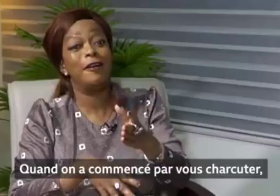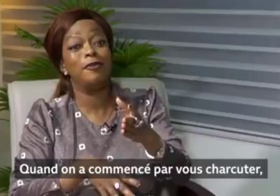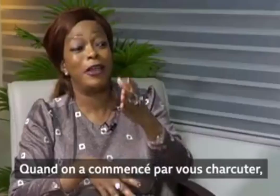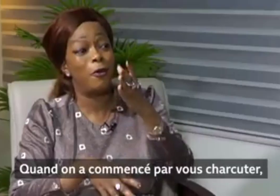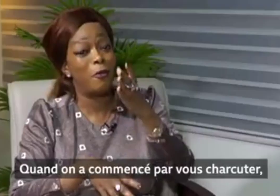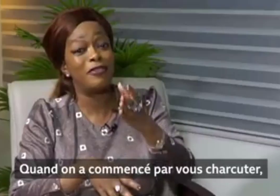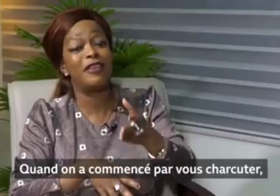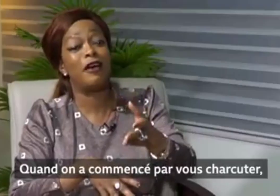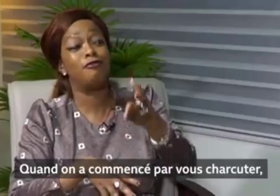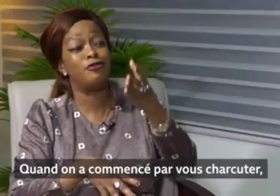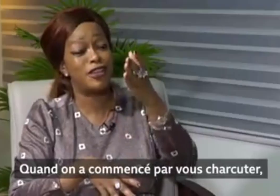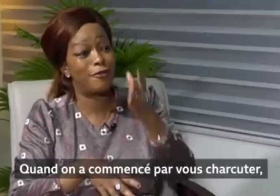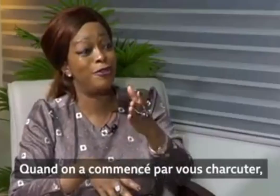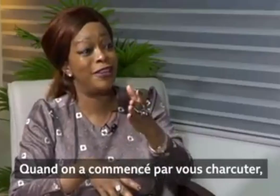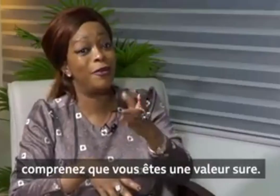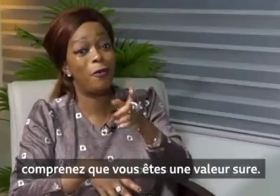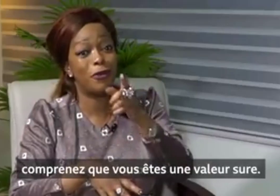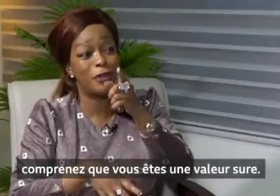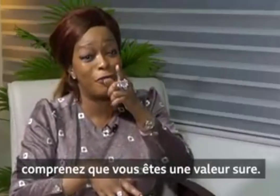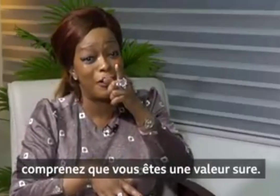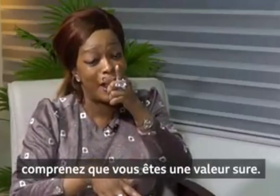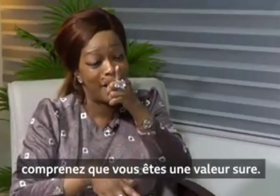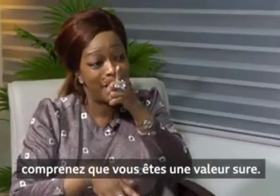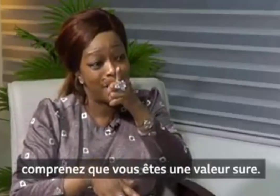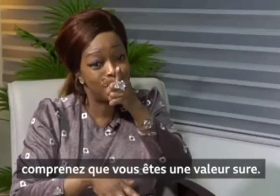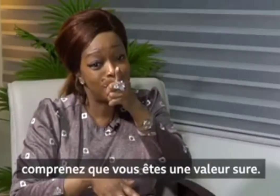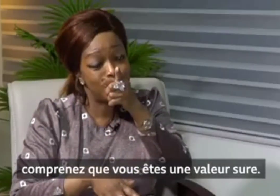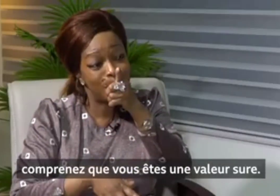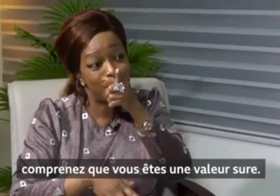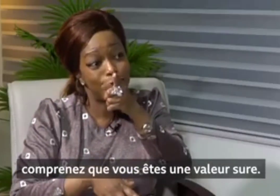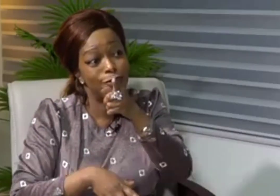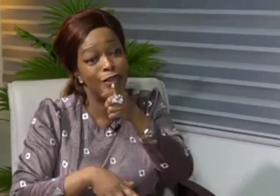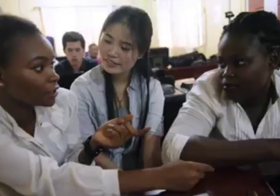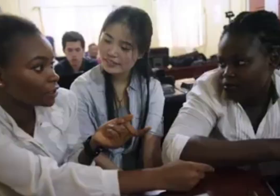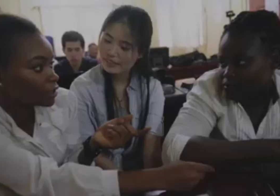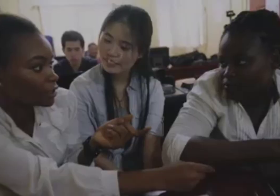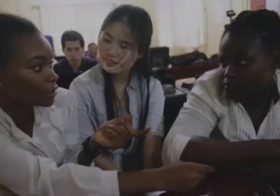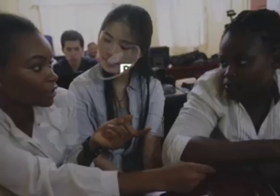Quand on a commencé à vous charcuter, comprenez que là, vous êtes une valeur sûre.